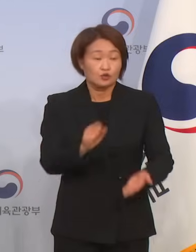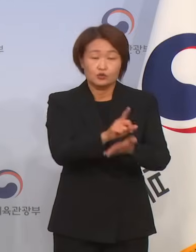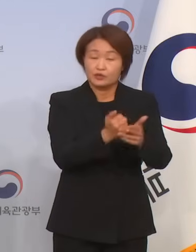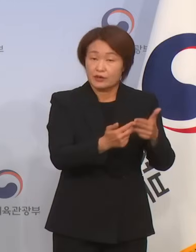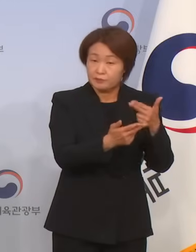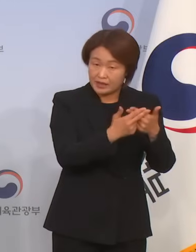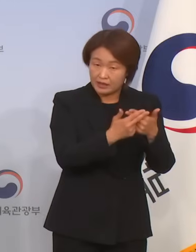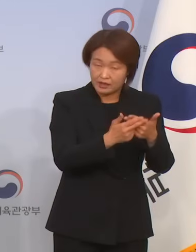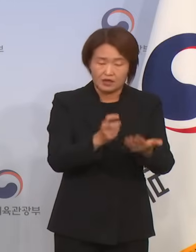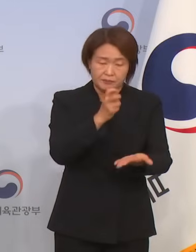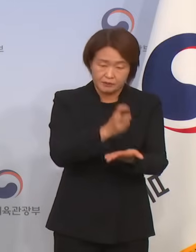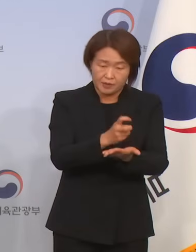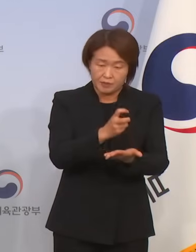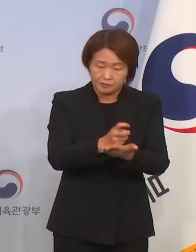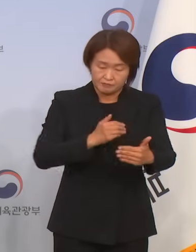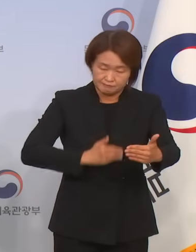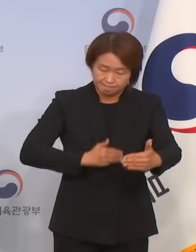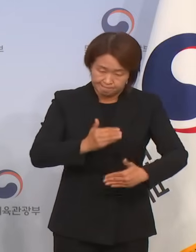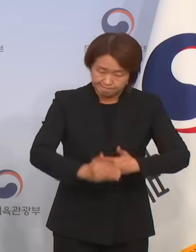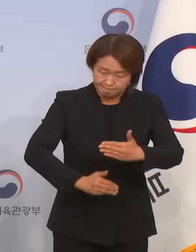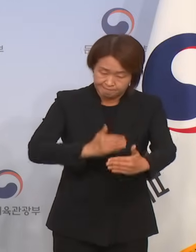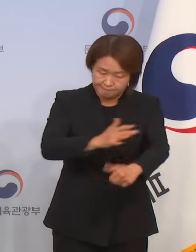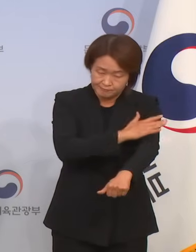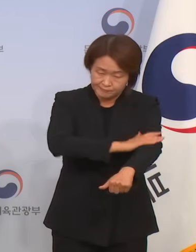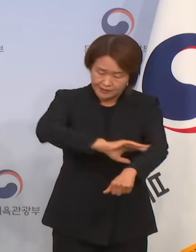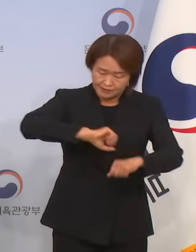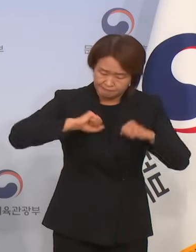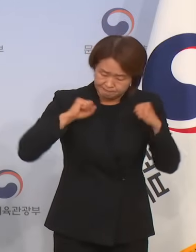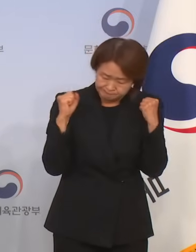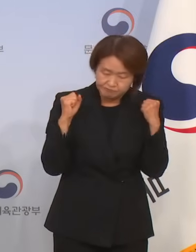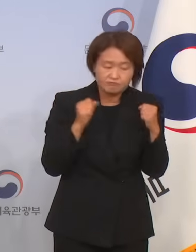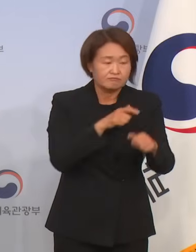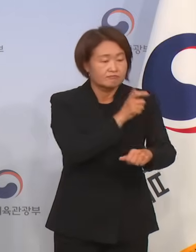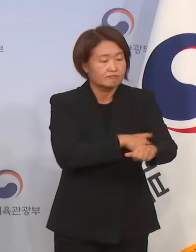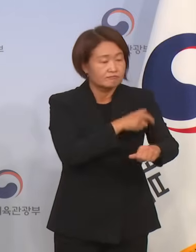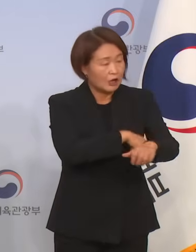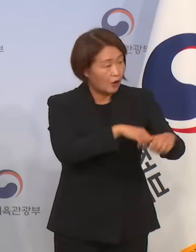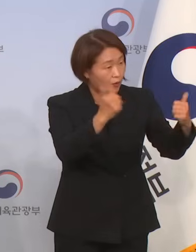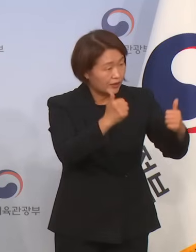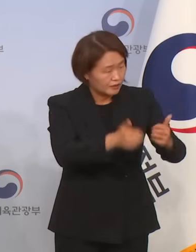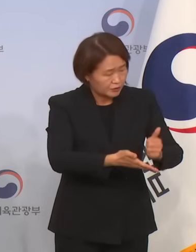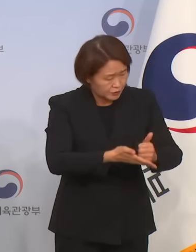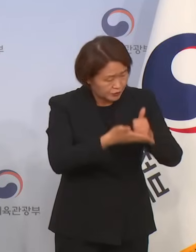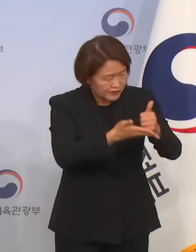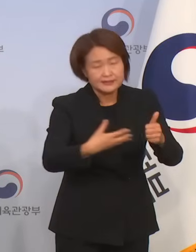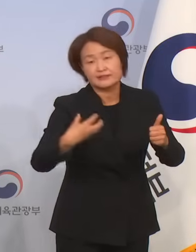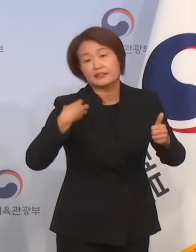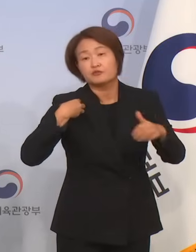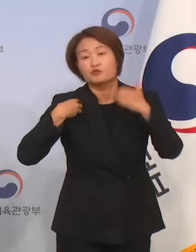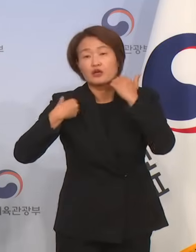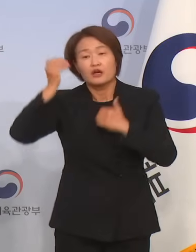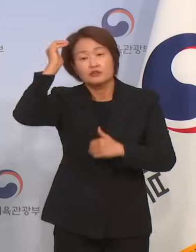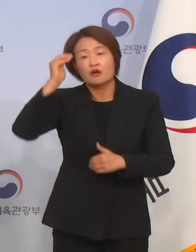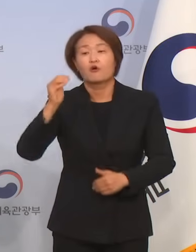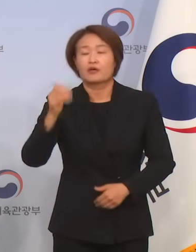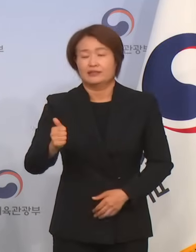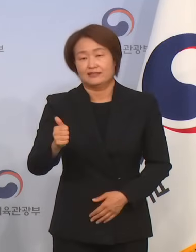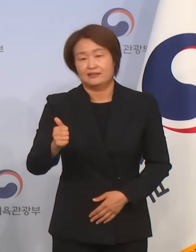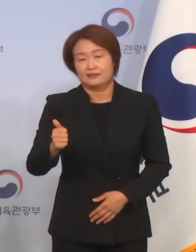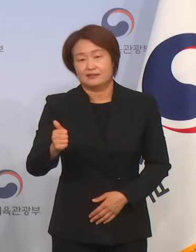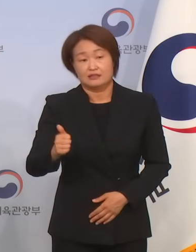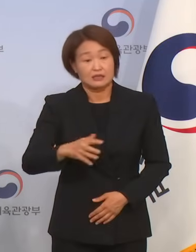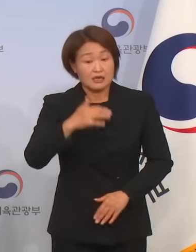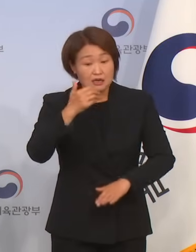축구협회의 규정과 절차를 준수하고 이사회를 존중할 책임이 있습니다. 그럼에도 감사